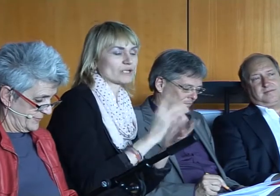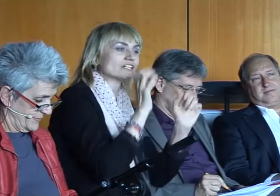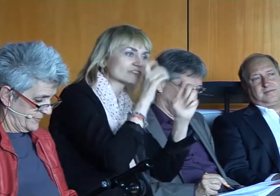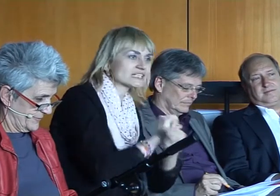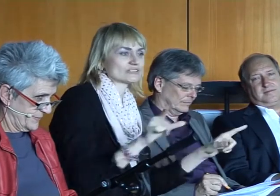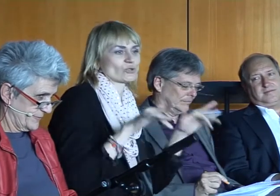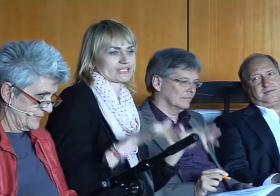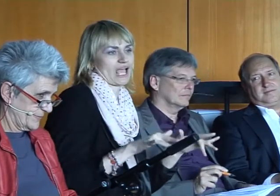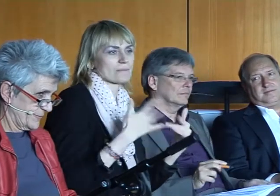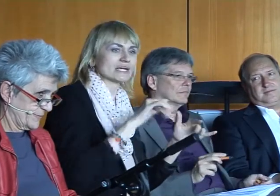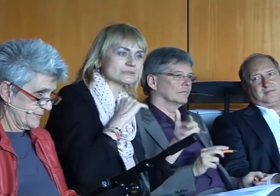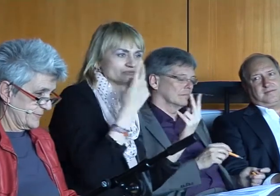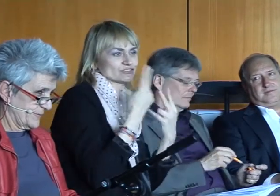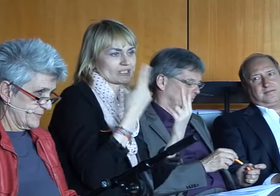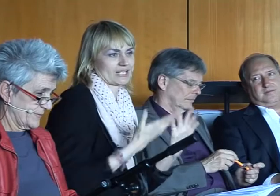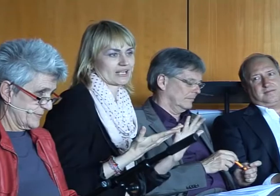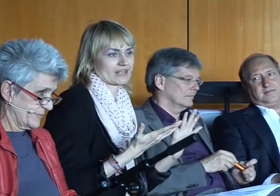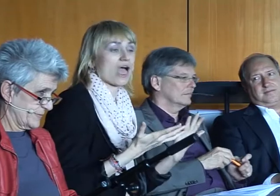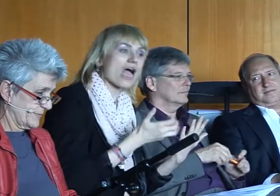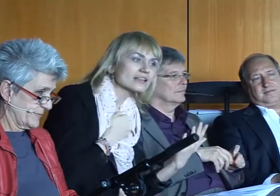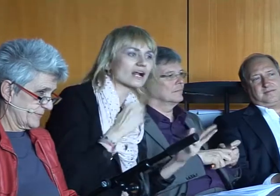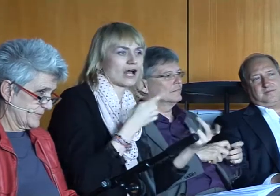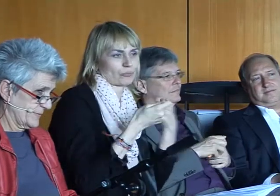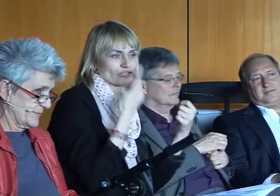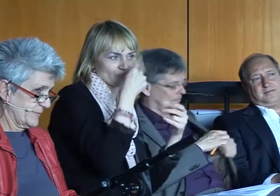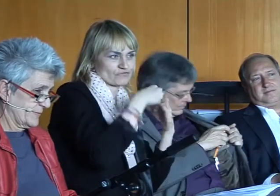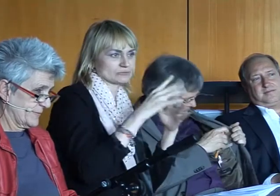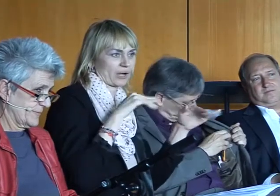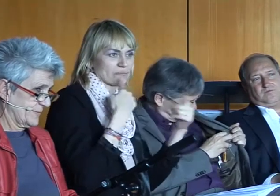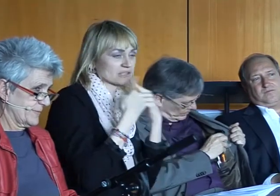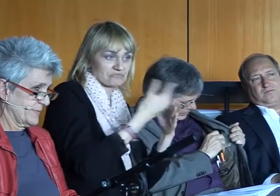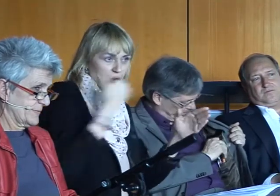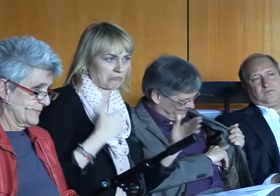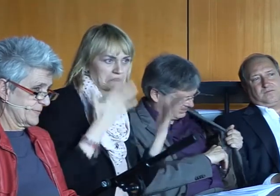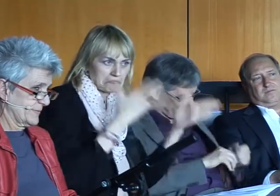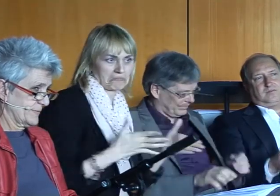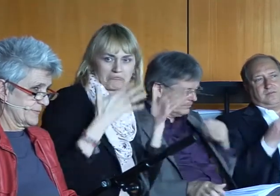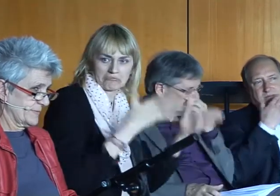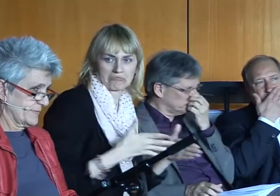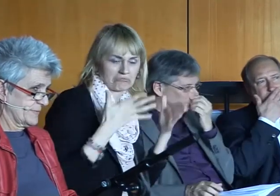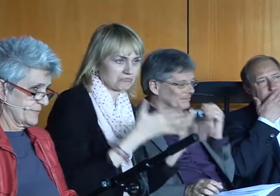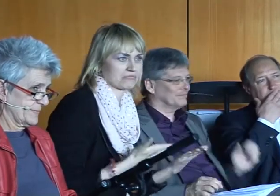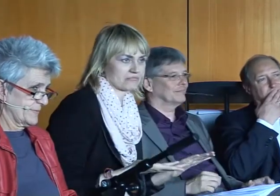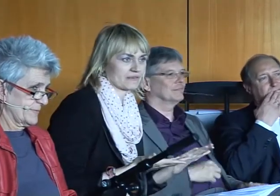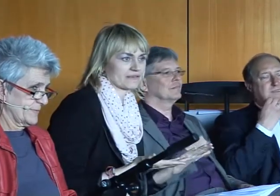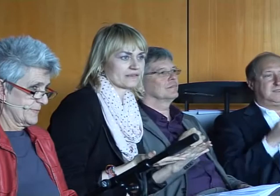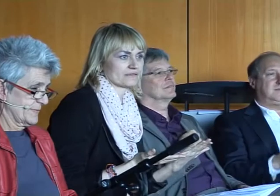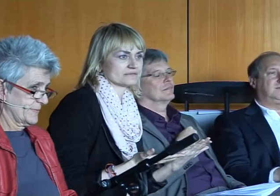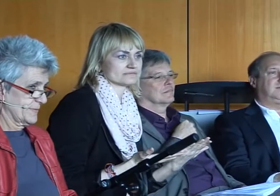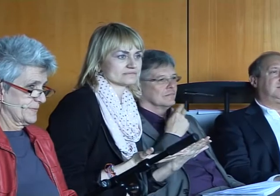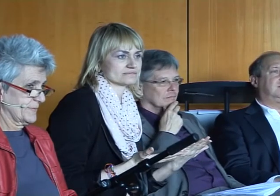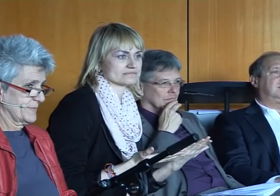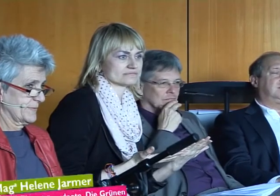auch für Menschen, die in Sendungen zum Beispiel wird gedolmetscht, politisch wird gedolmetscht. Das heißt, man hat mehr Möglichkeit,